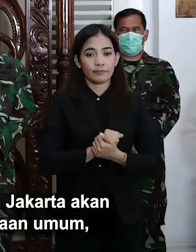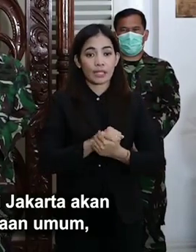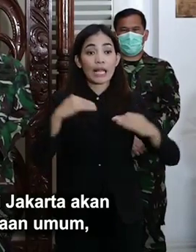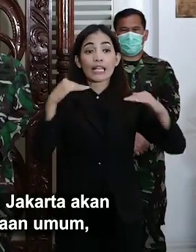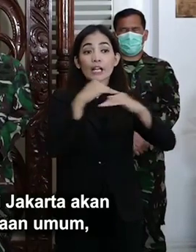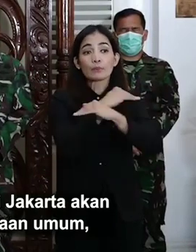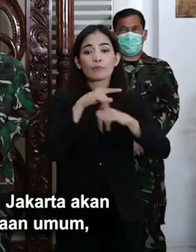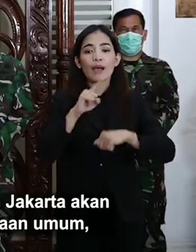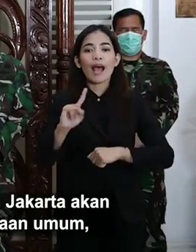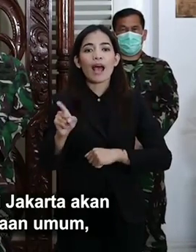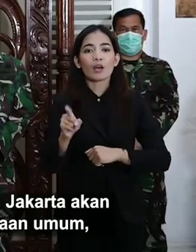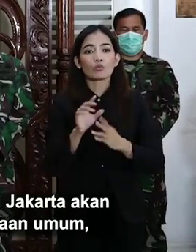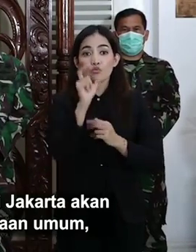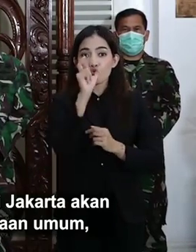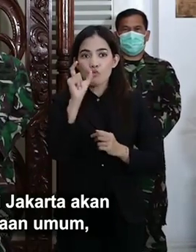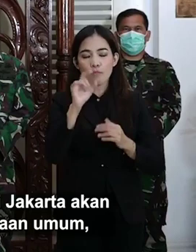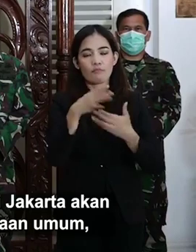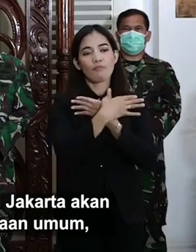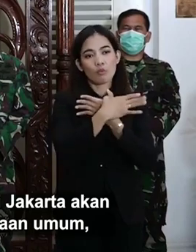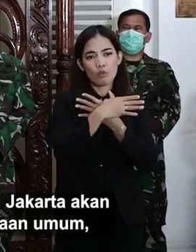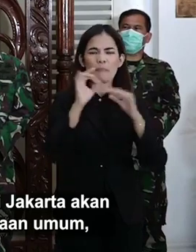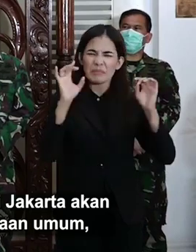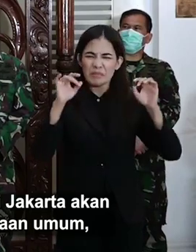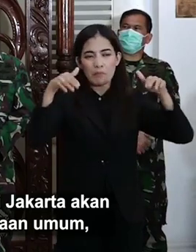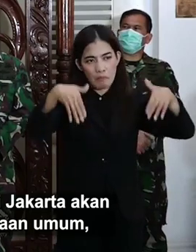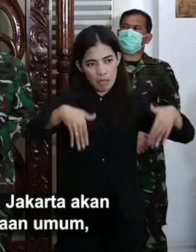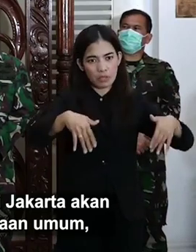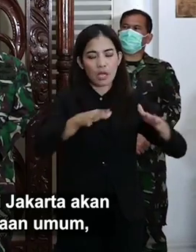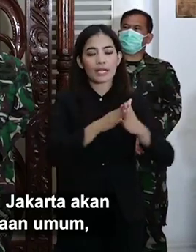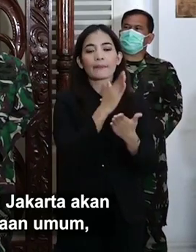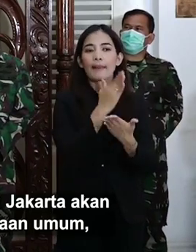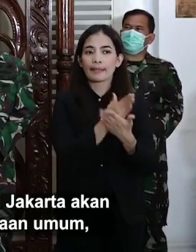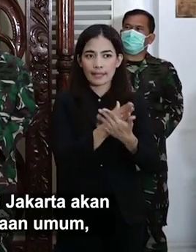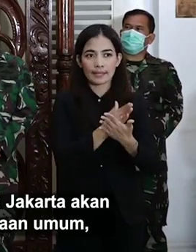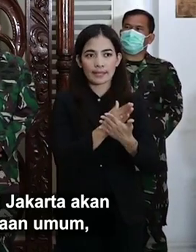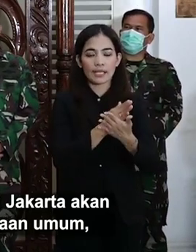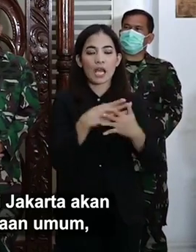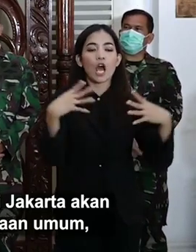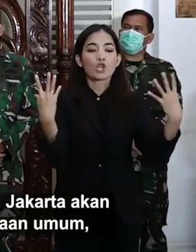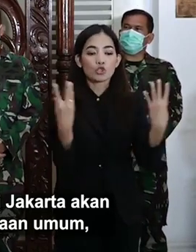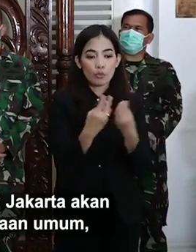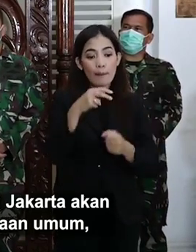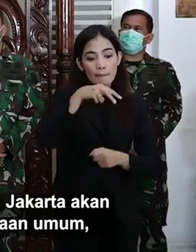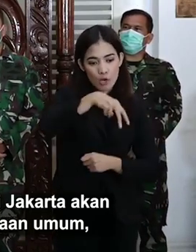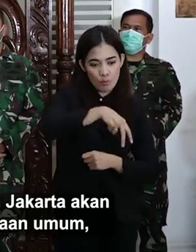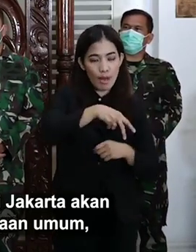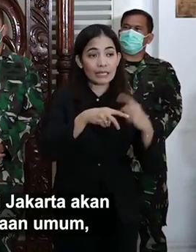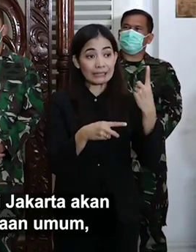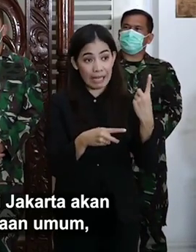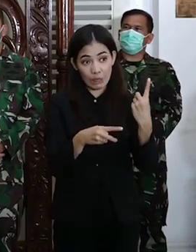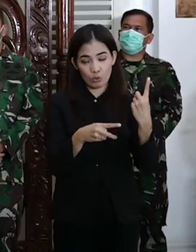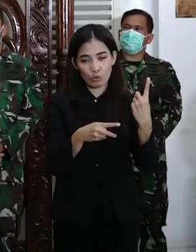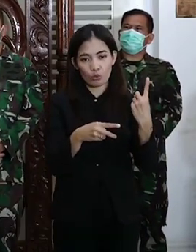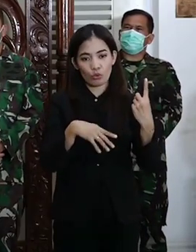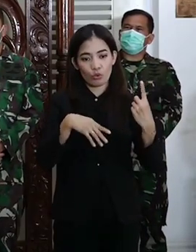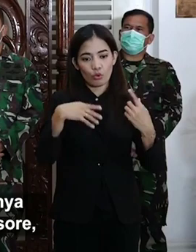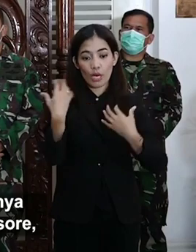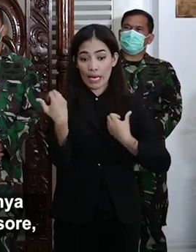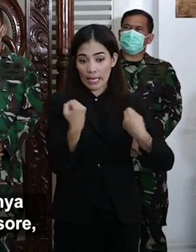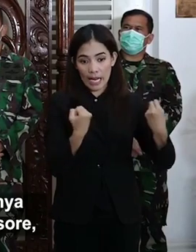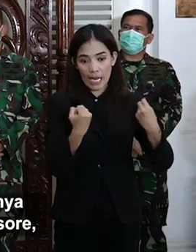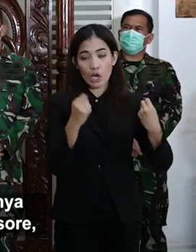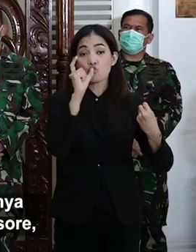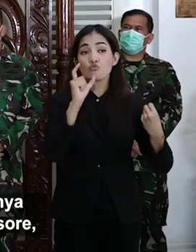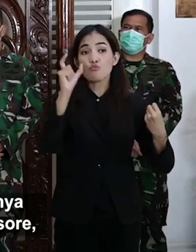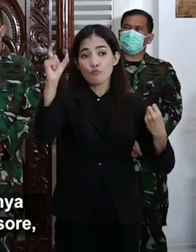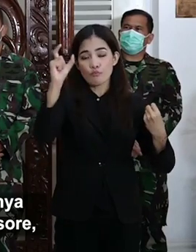umum di Jakarta akan dibatasi jumlah penumpang per kendaraan umum.